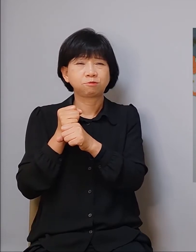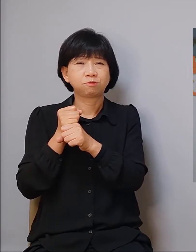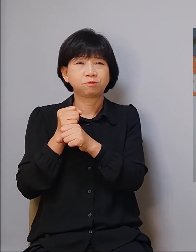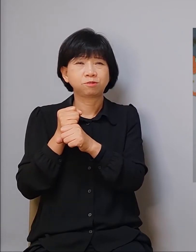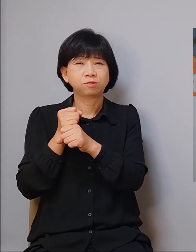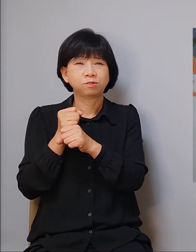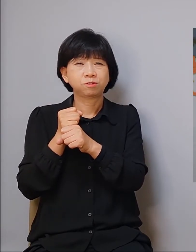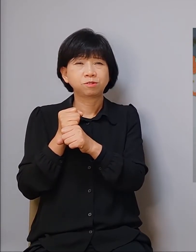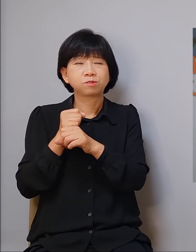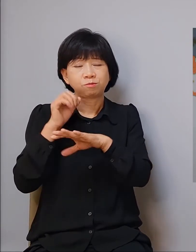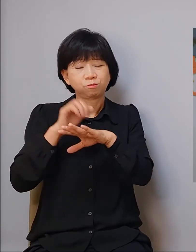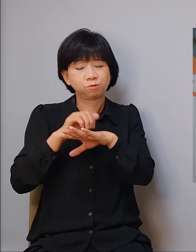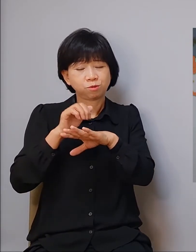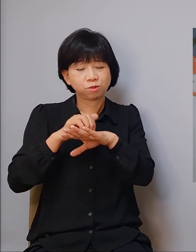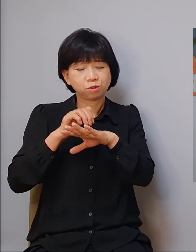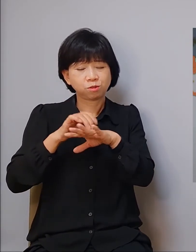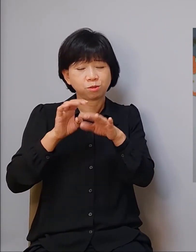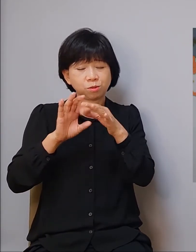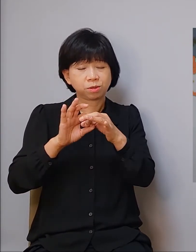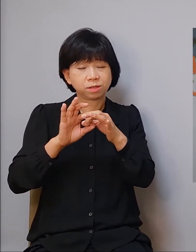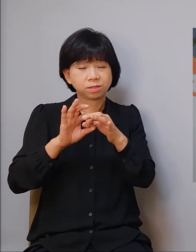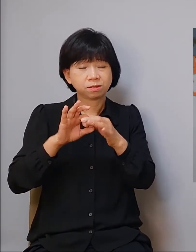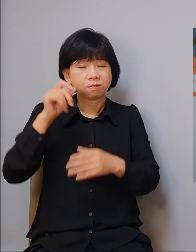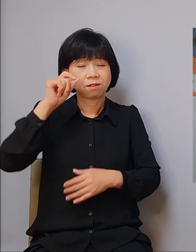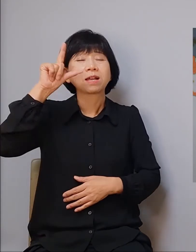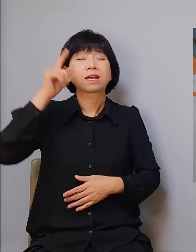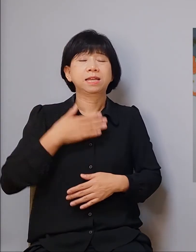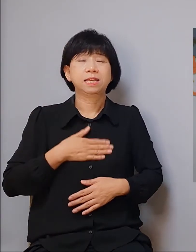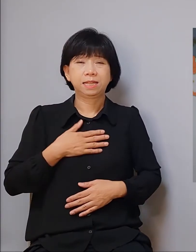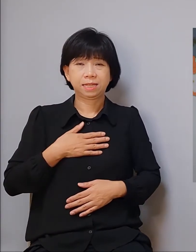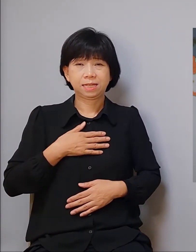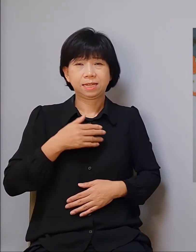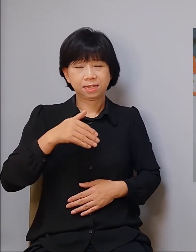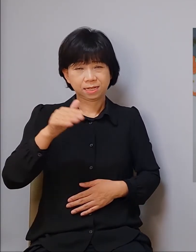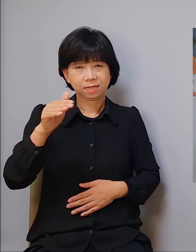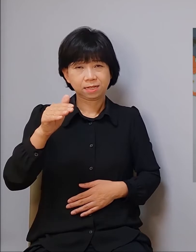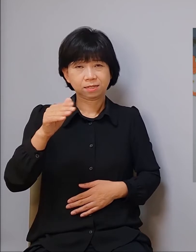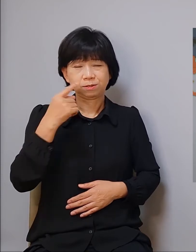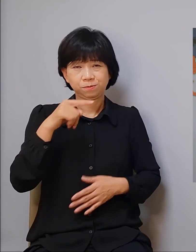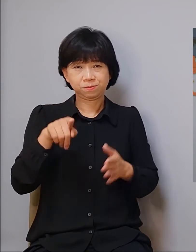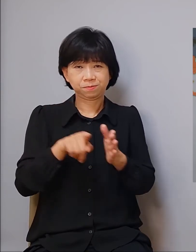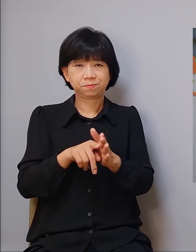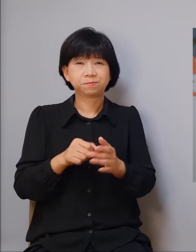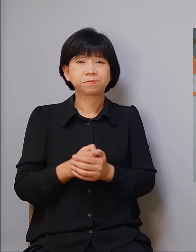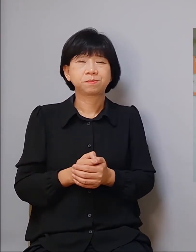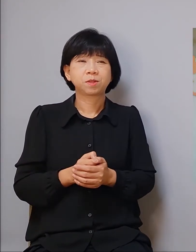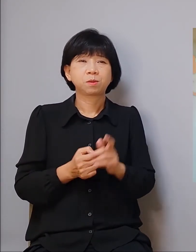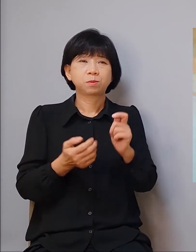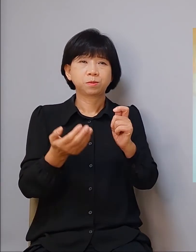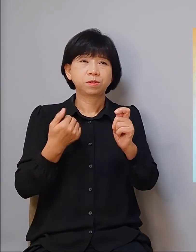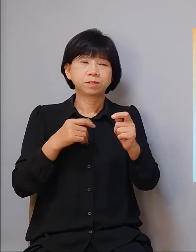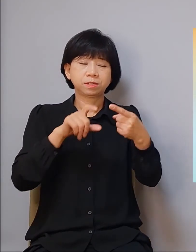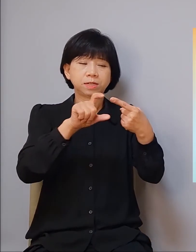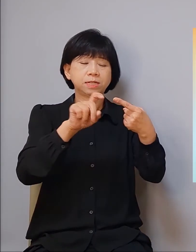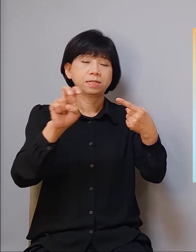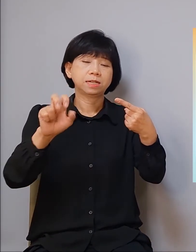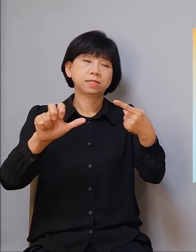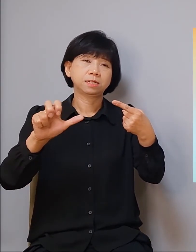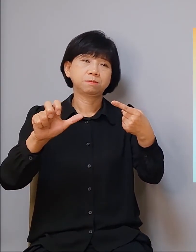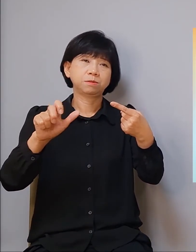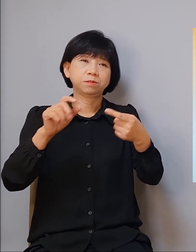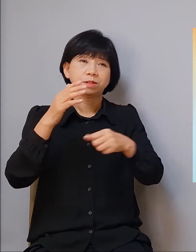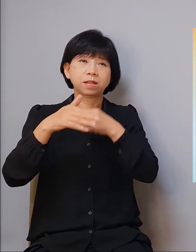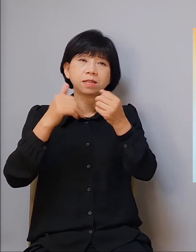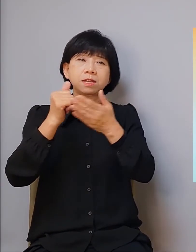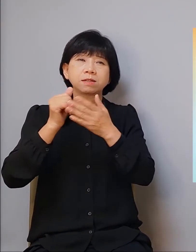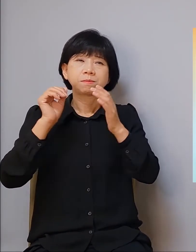교훈을 배워서 깨달아 가야 될 줄 믿습니다. 고린도전서 1장 25절 말씀에